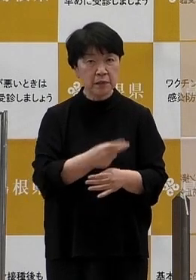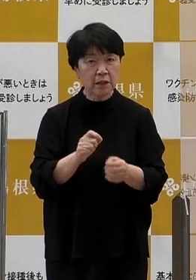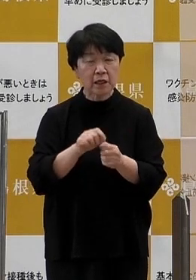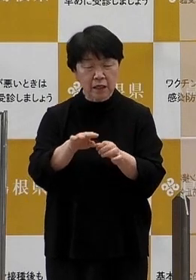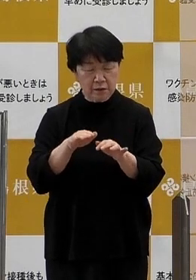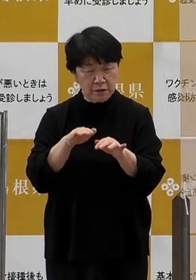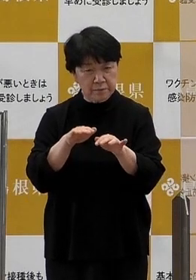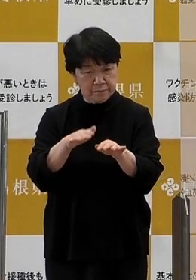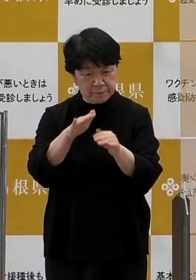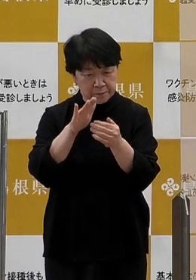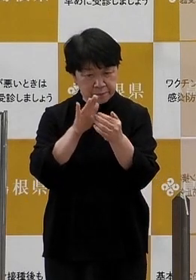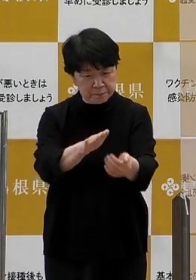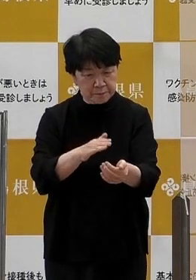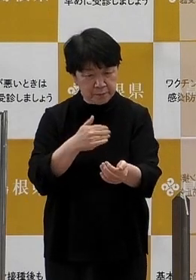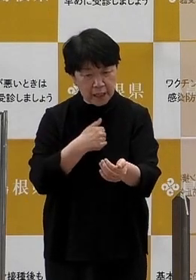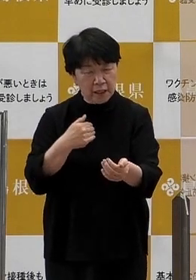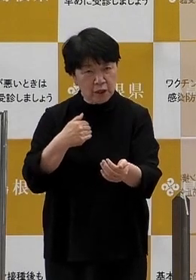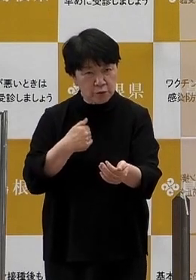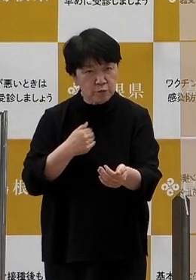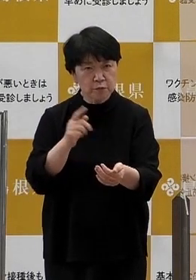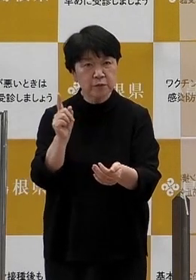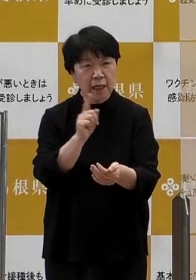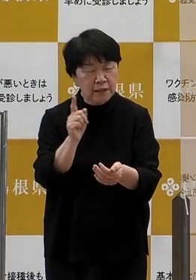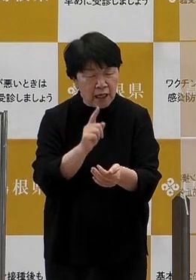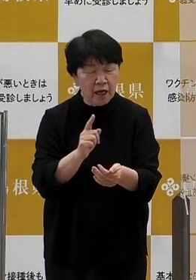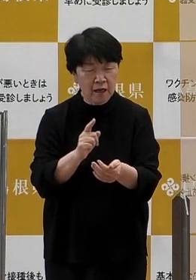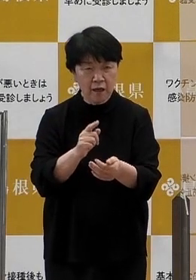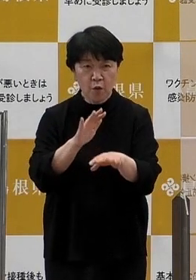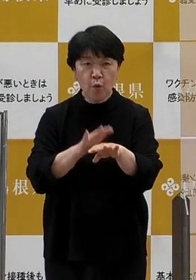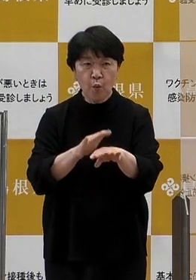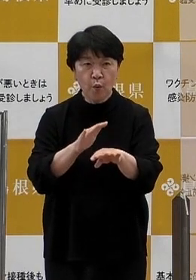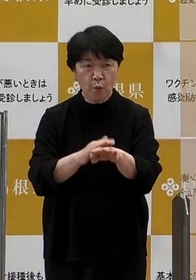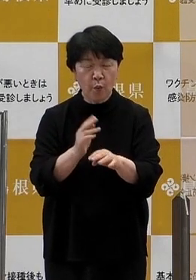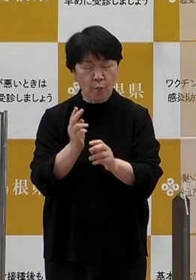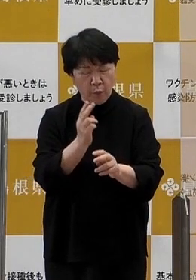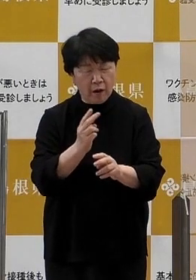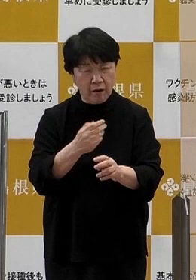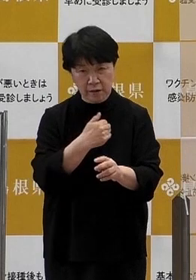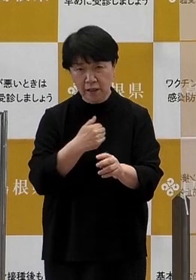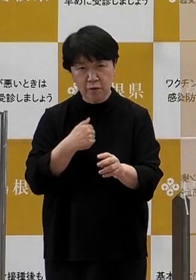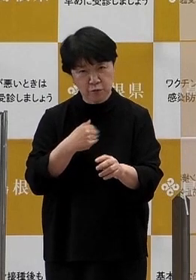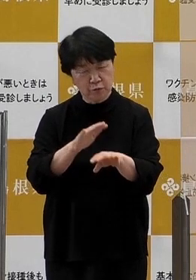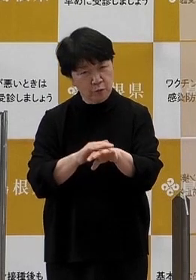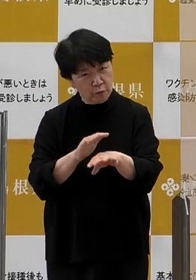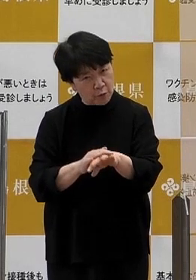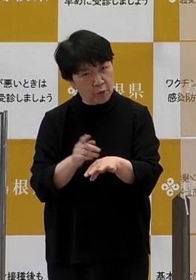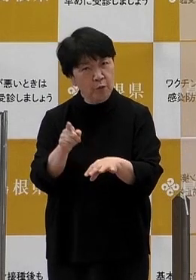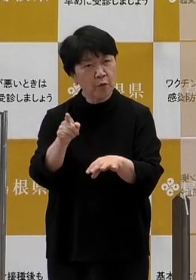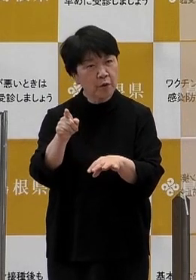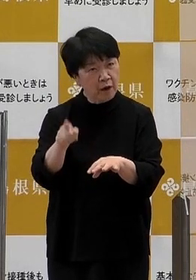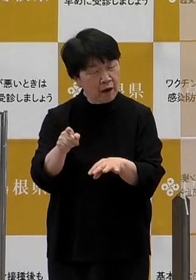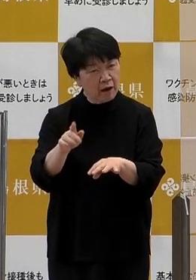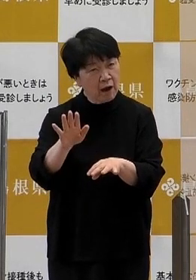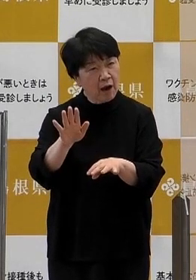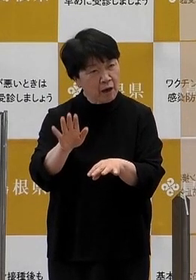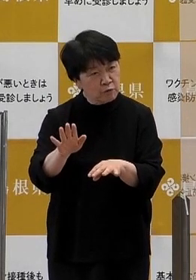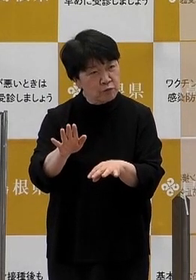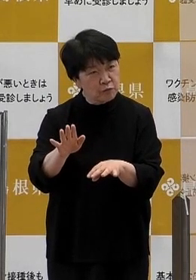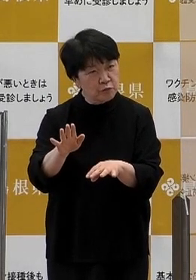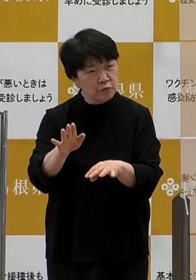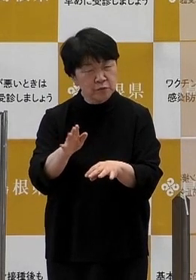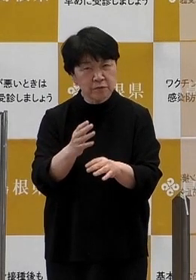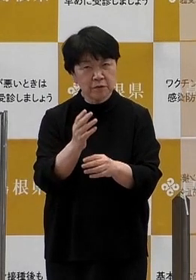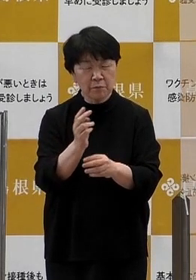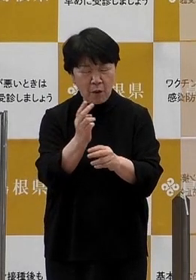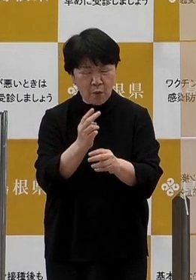こうハリー・ポッターみたいにこうくるっと回すとヒュッと収まるみたいな魔法の杖をお持ちな